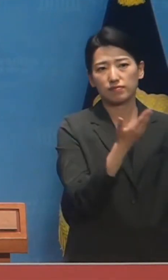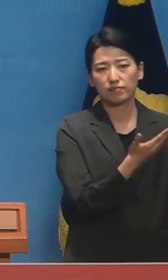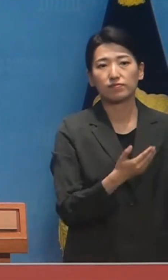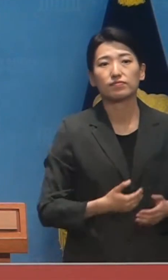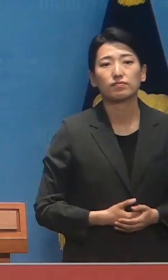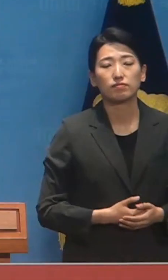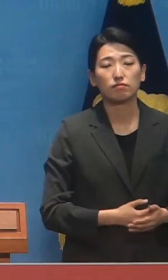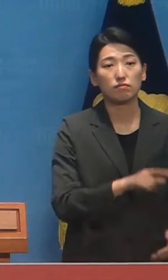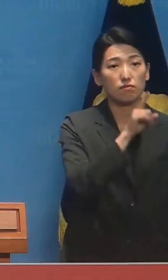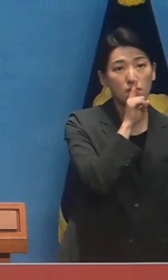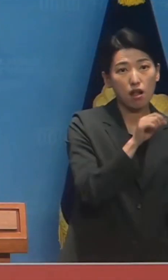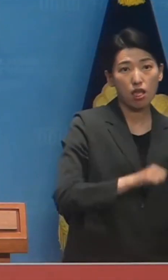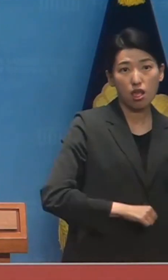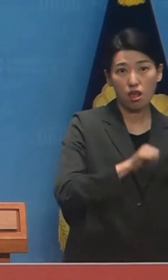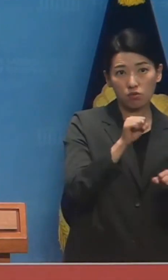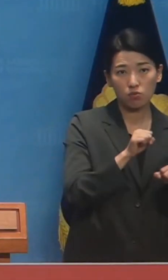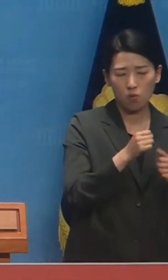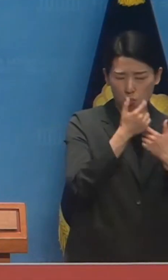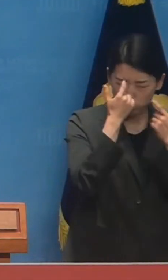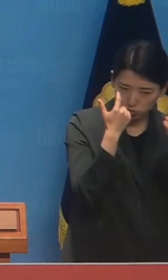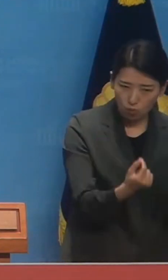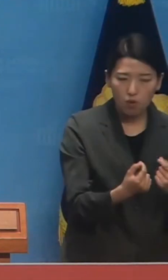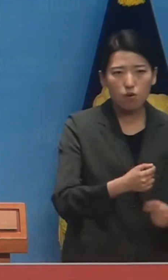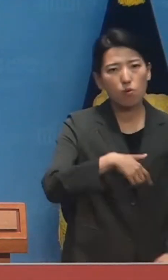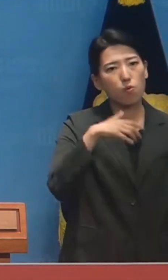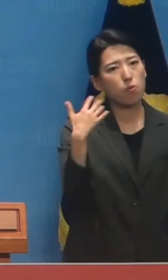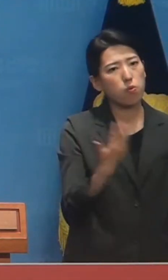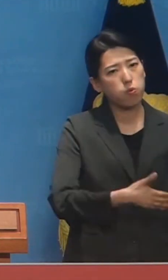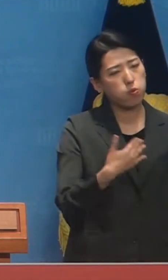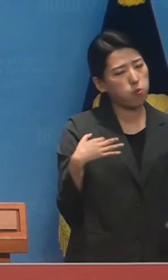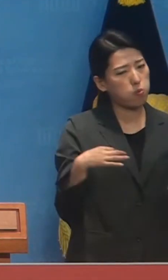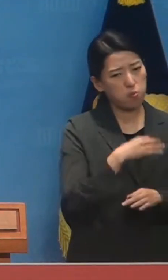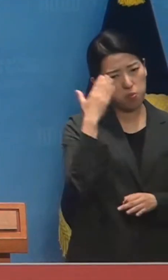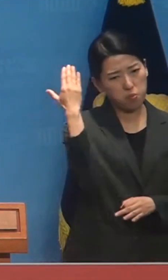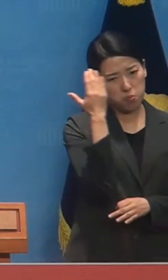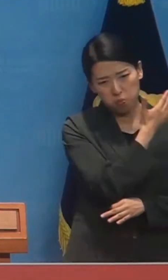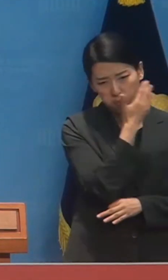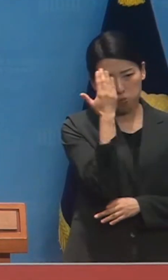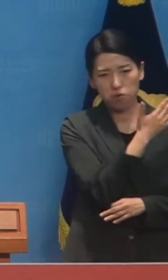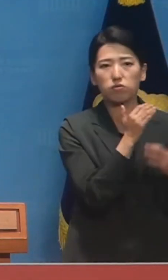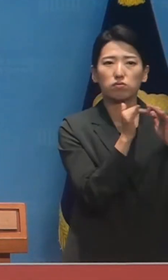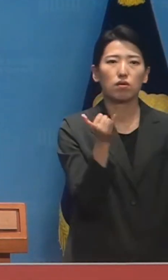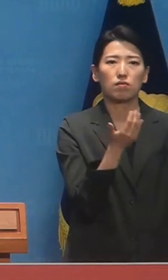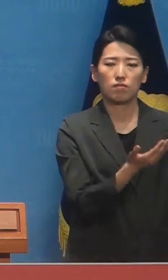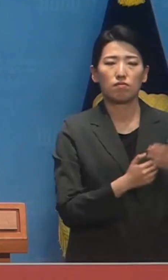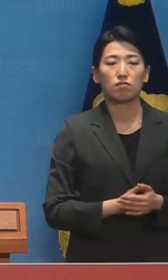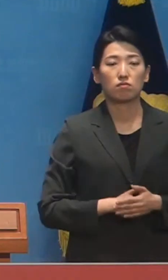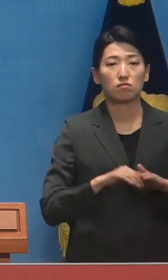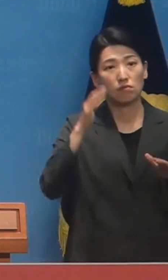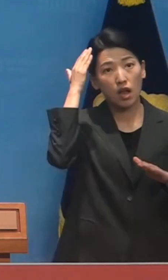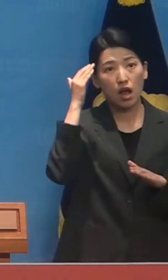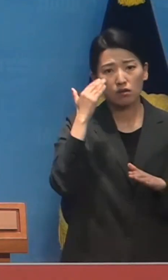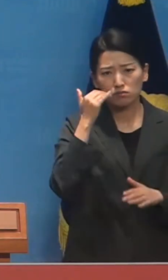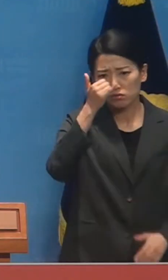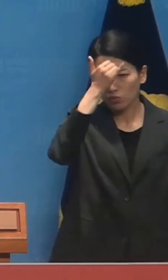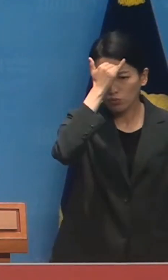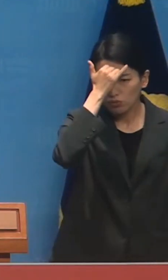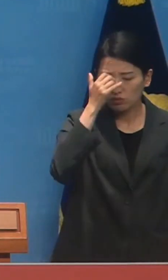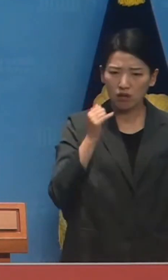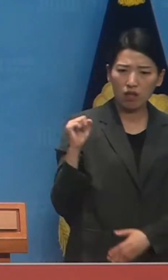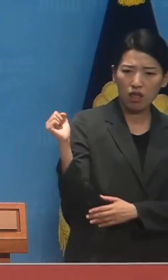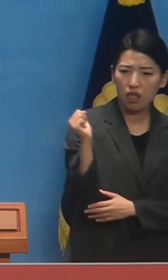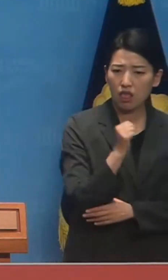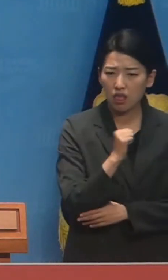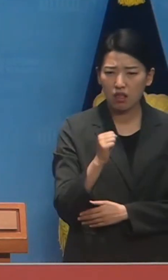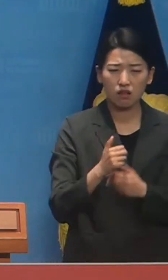후보는 말과 행동이 일치하는 정직하고 청렴한 지도자라는 겁니다. 김문수 후보는 오늘날 흔들리는 대한민국의 도덕성과 그리고